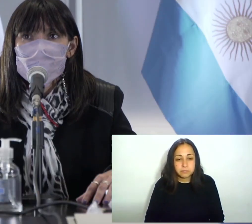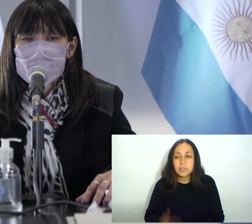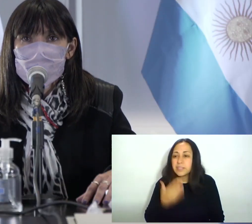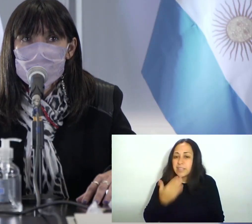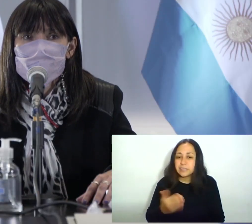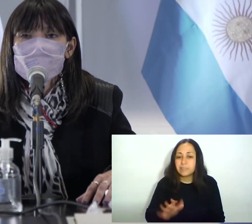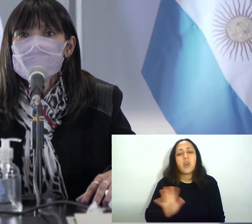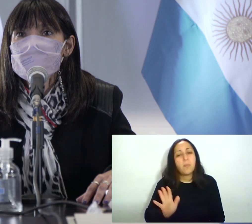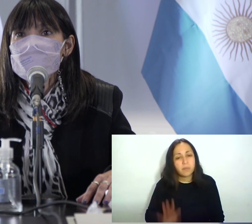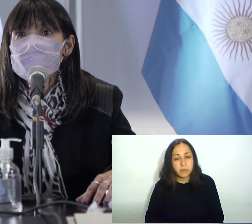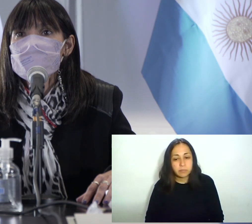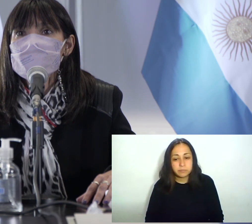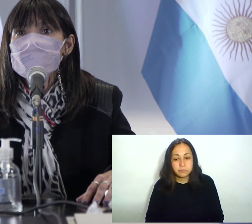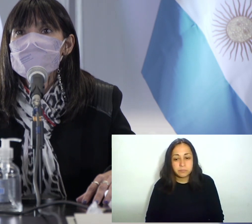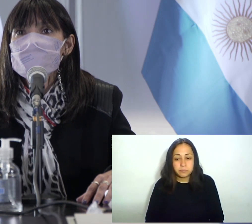Gracias. No, por favor.